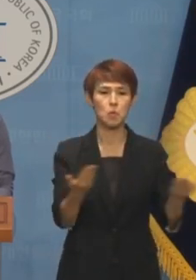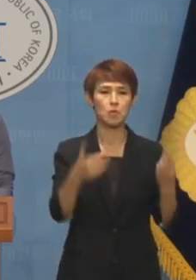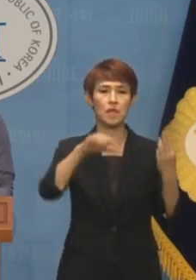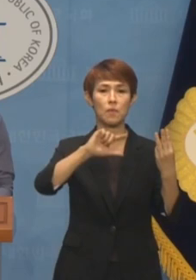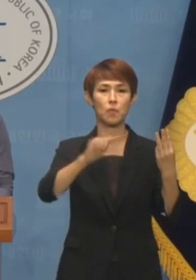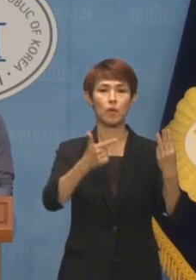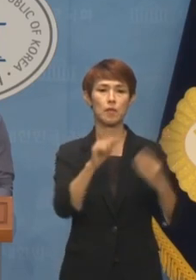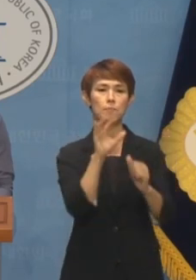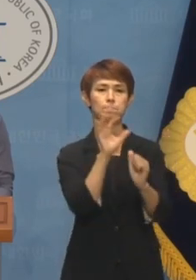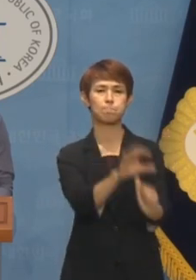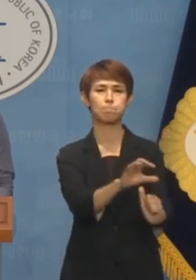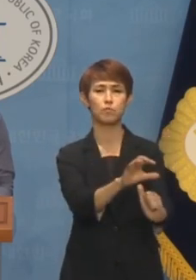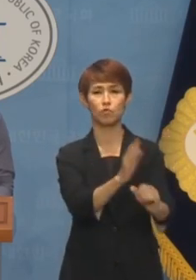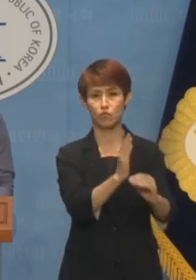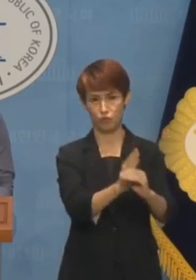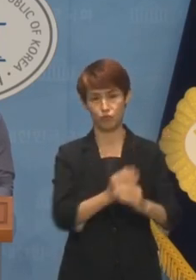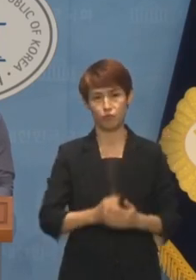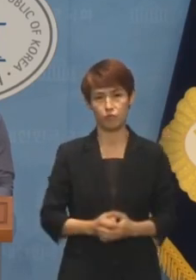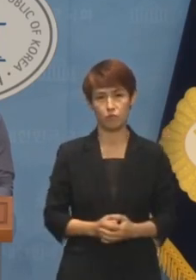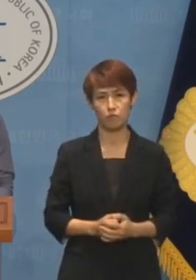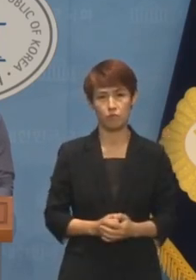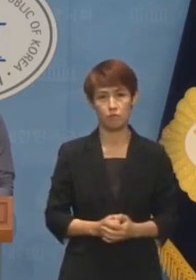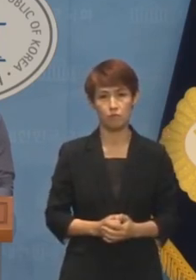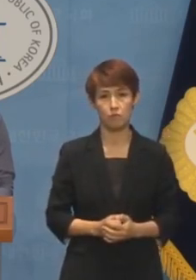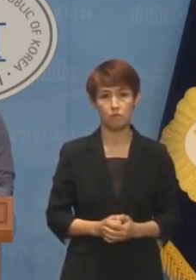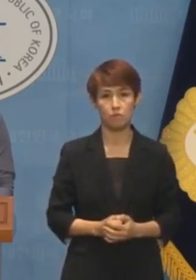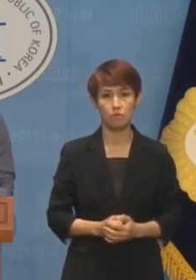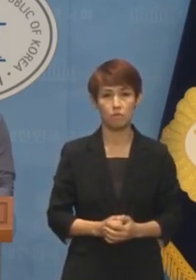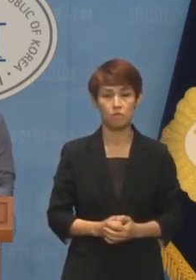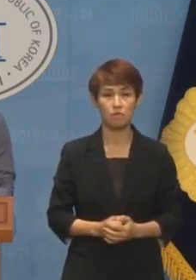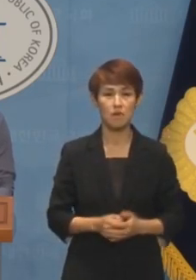3권을 탄압했습니다. 멀리 갈 것도 없이